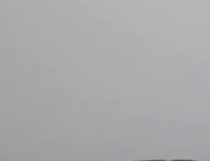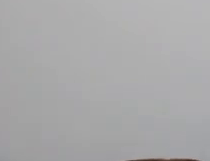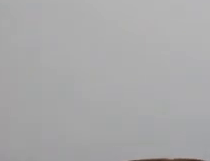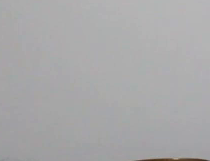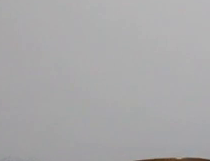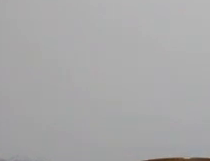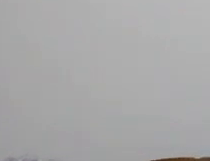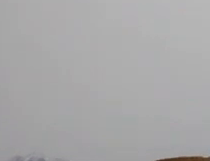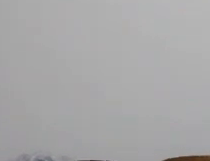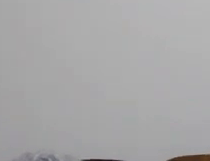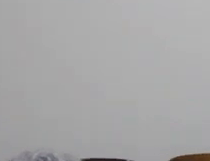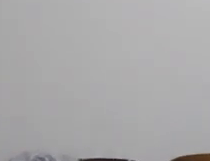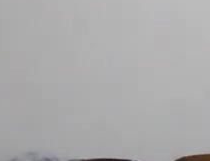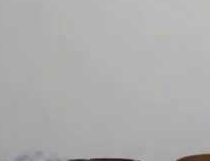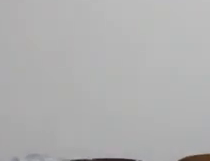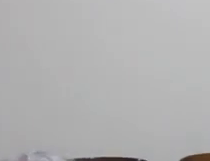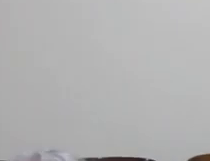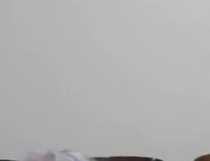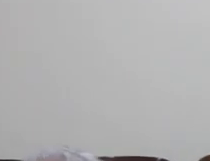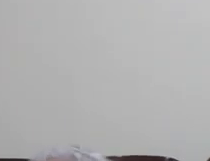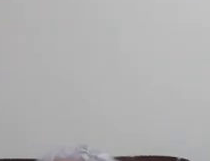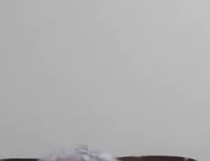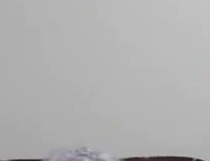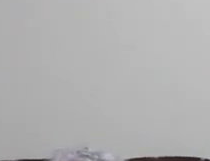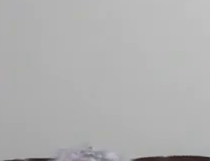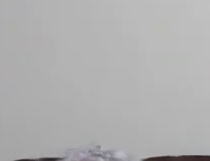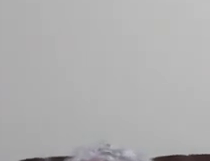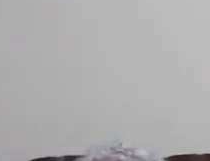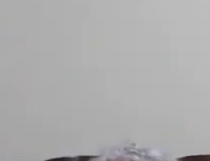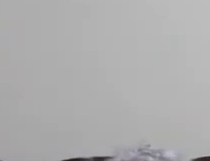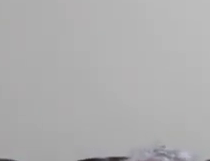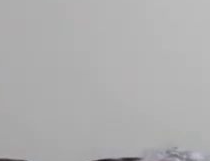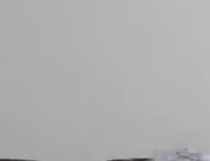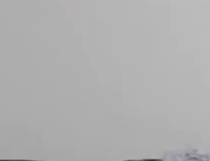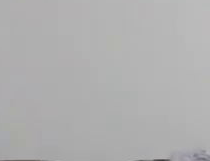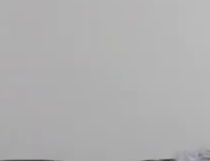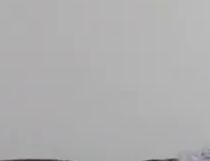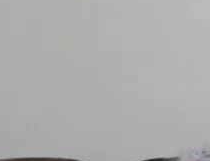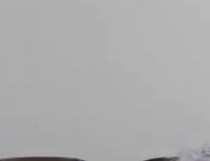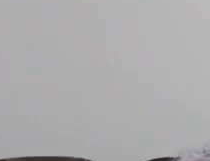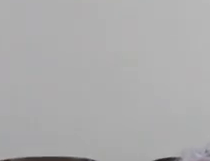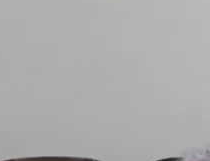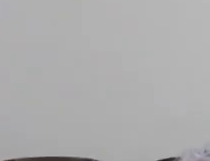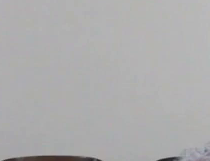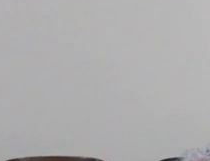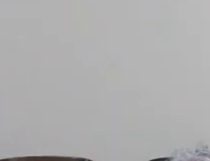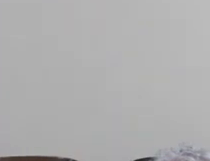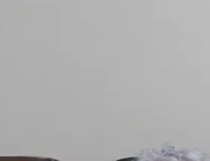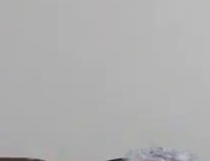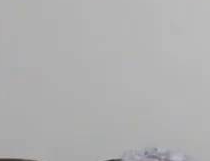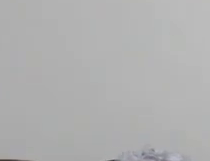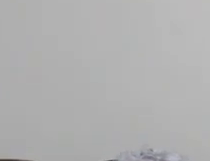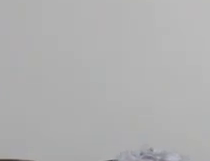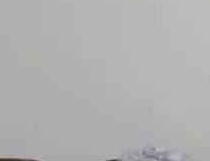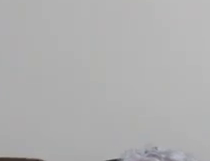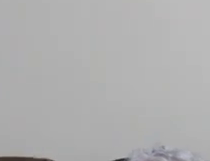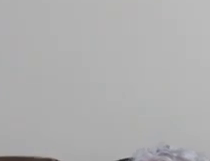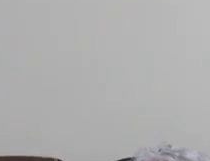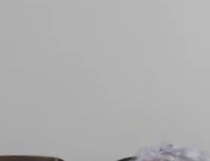valor financeiro que há para os pais. E por toda a sua contribuição, não posso deixar de não falar